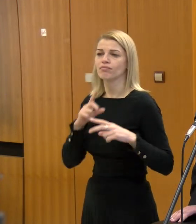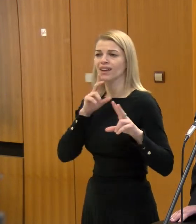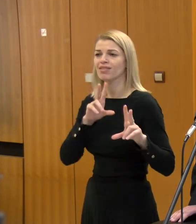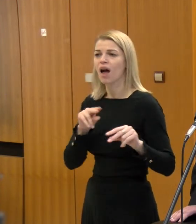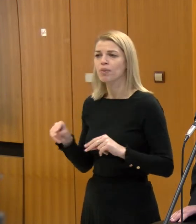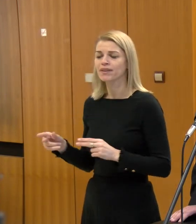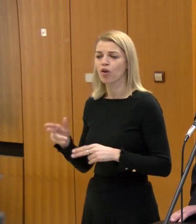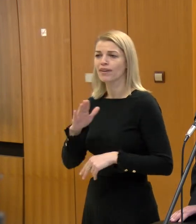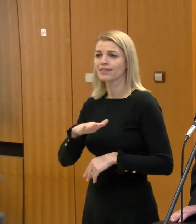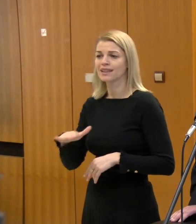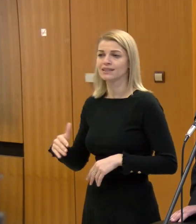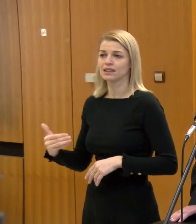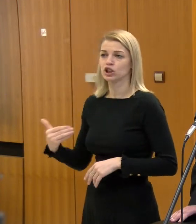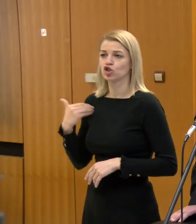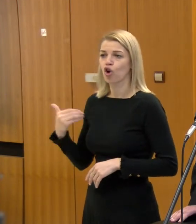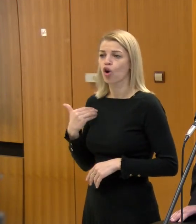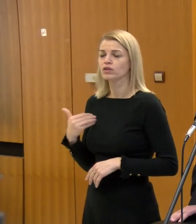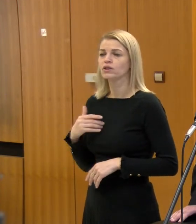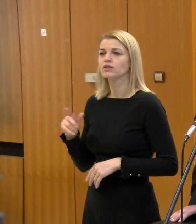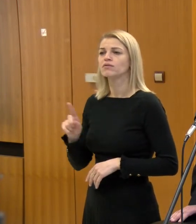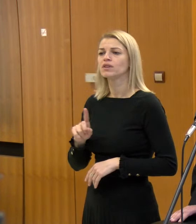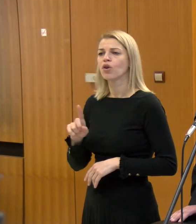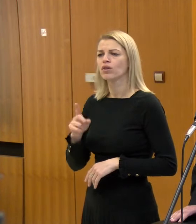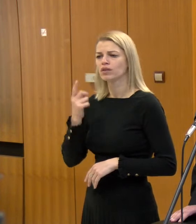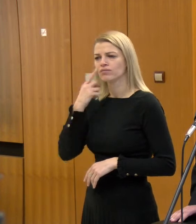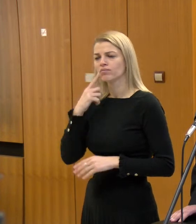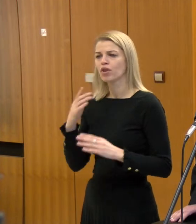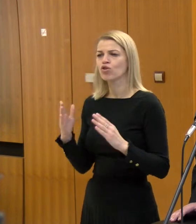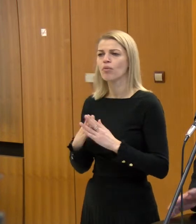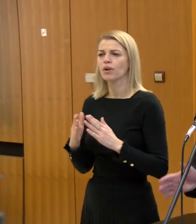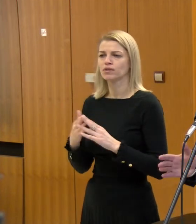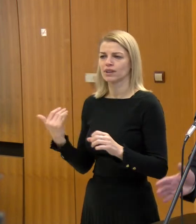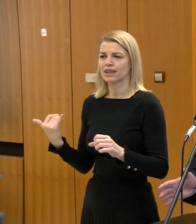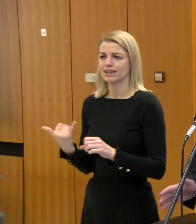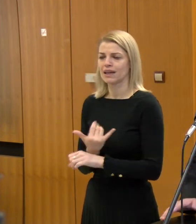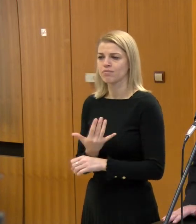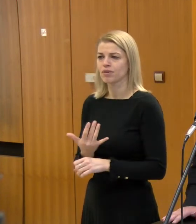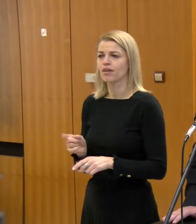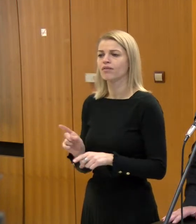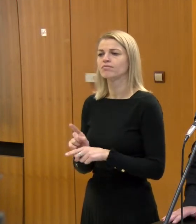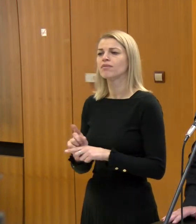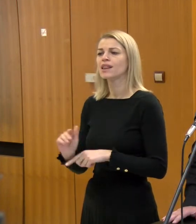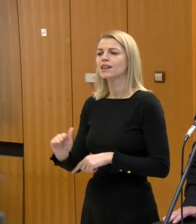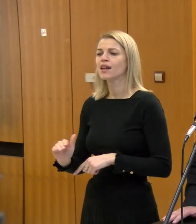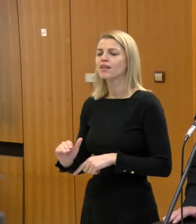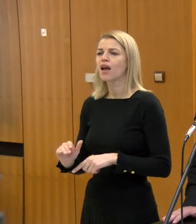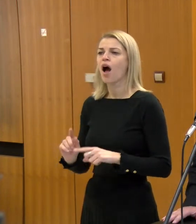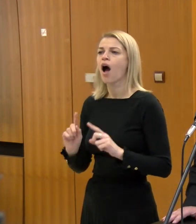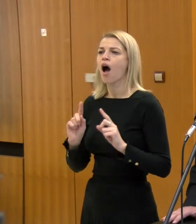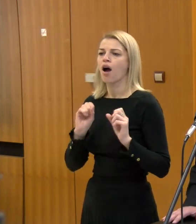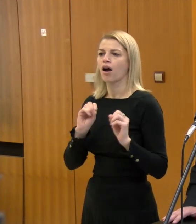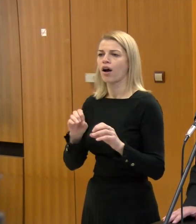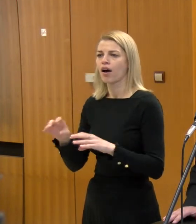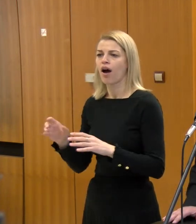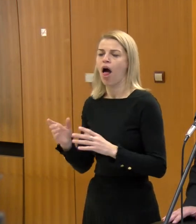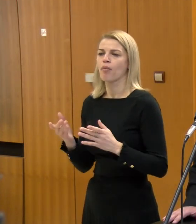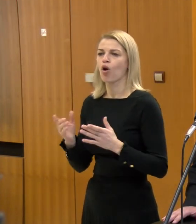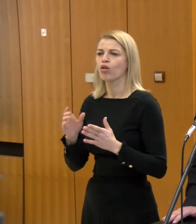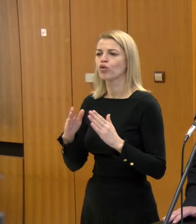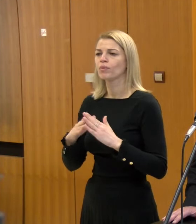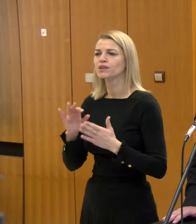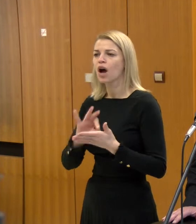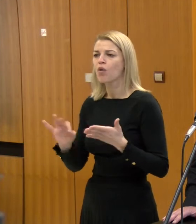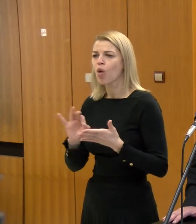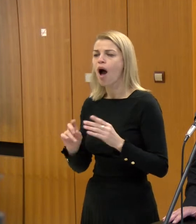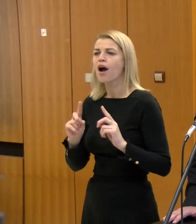nábytok detský školský, ktorý sa teda v domácnosti často chýba, aby to dieťa si vôbec kde malo robiť aj domáce úlohy